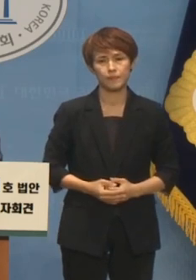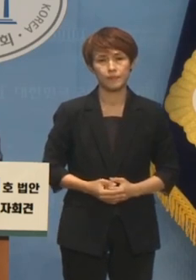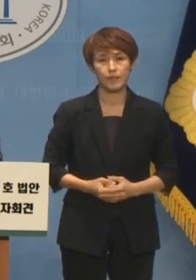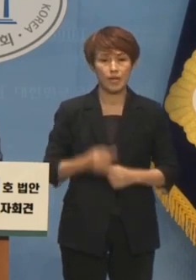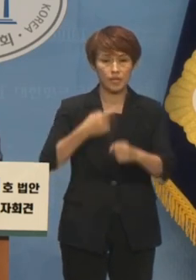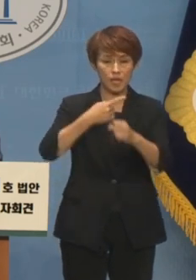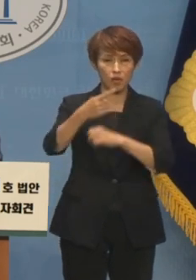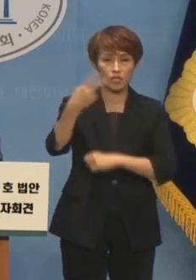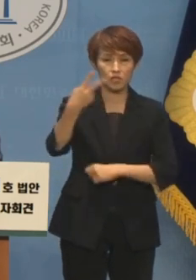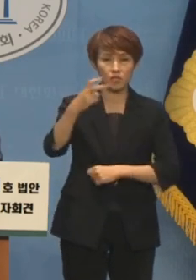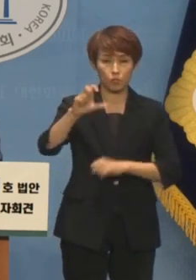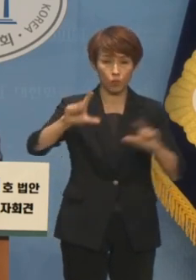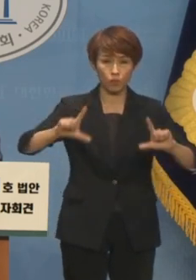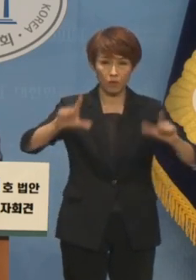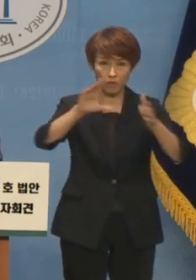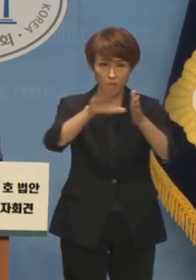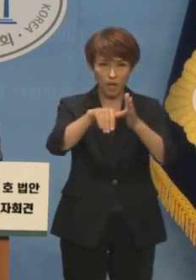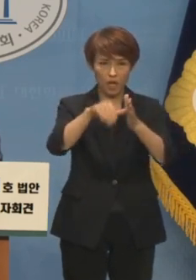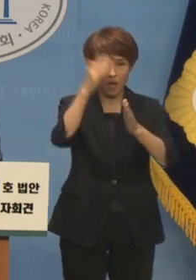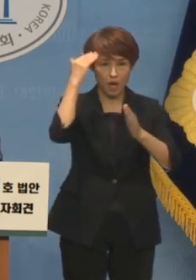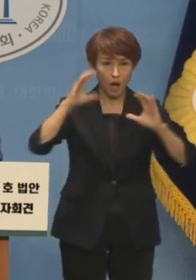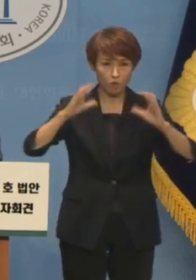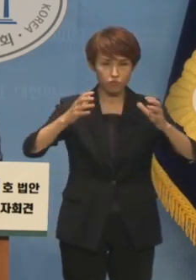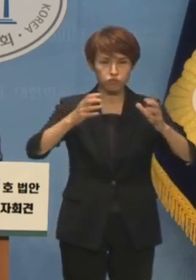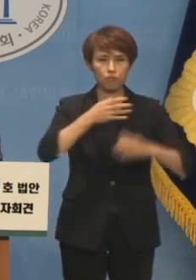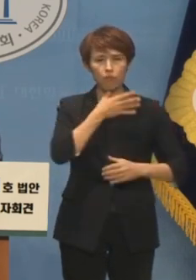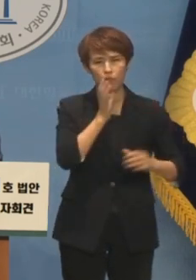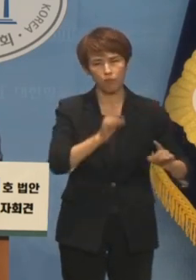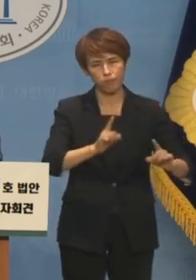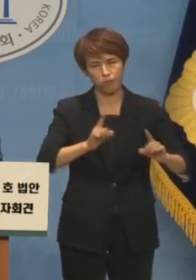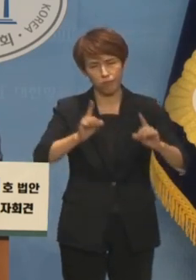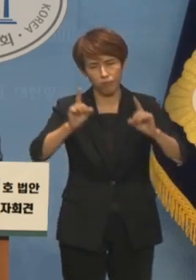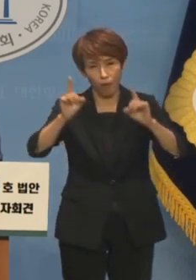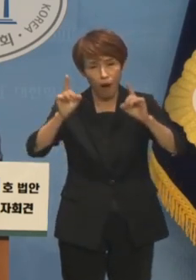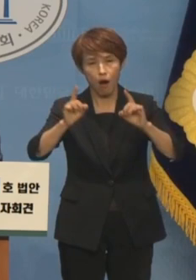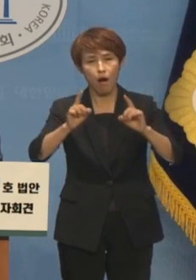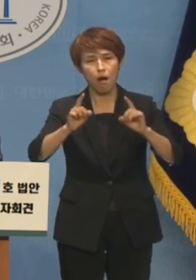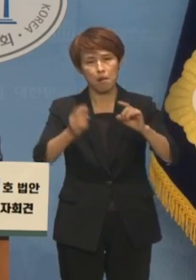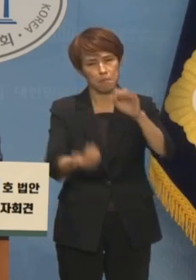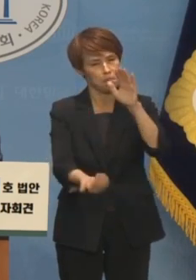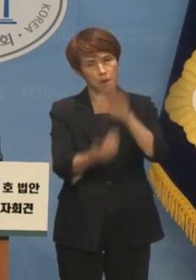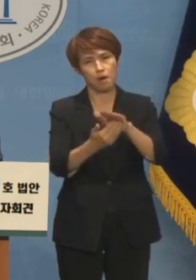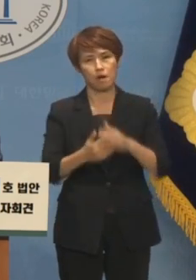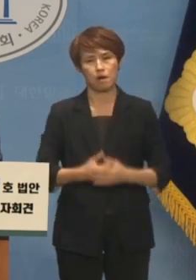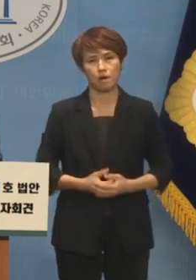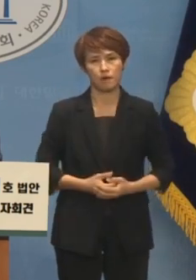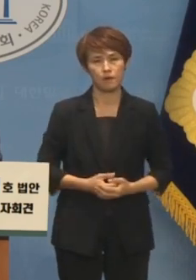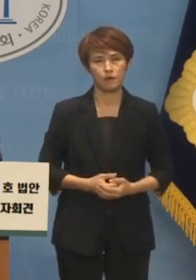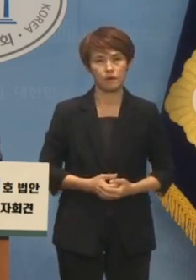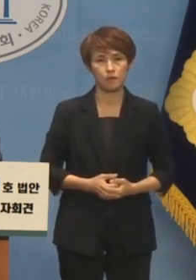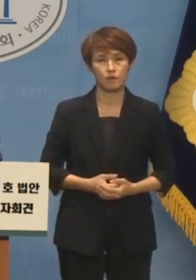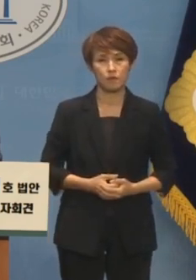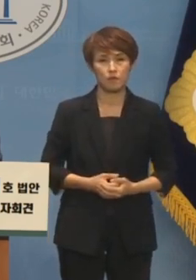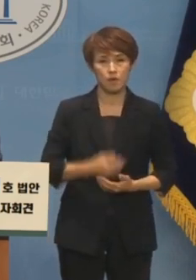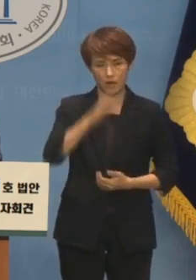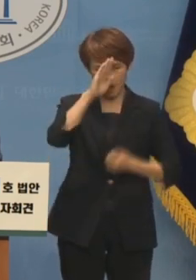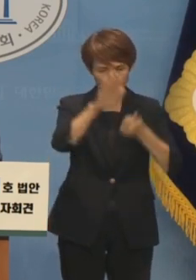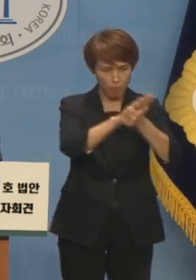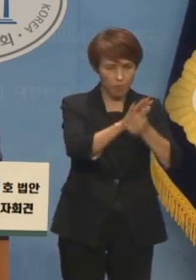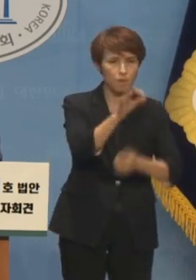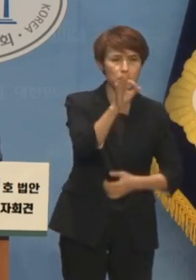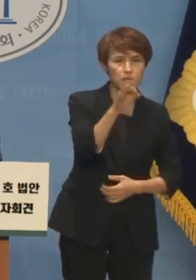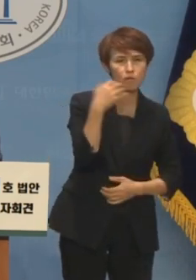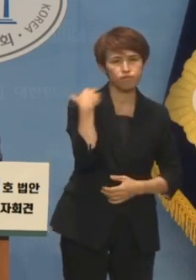내년 2025년이면 대한민국은 초고령 사회로 접어들 것으로 예상되고 있습니다. 간병과 간병비로